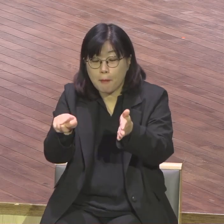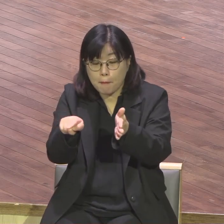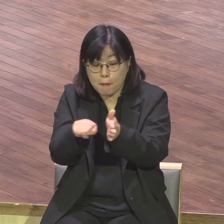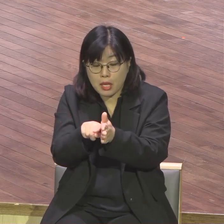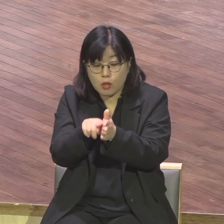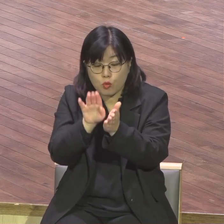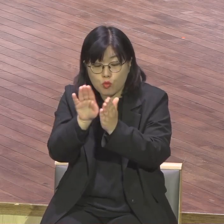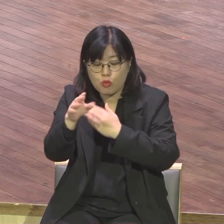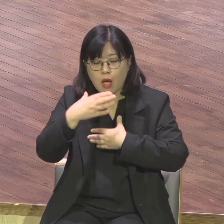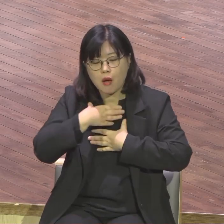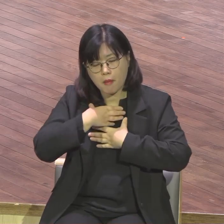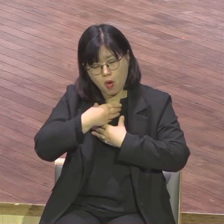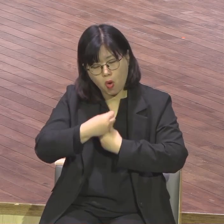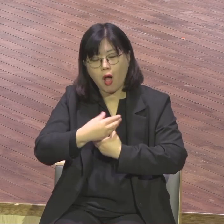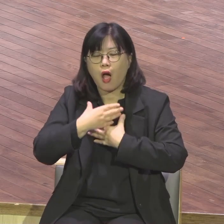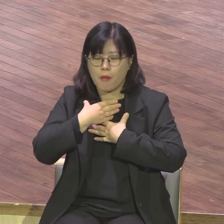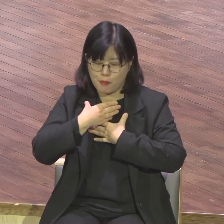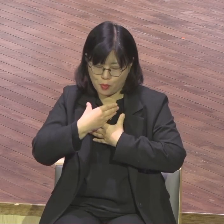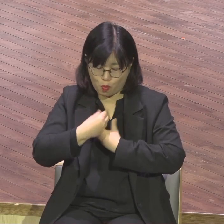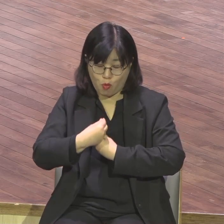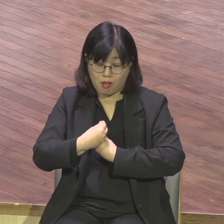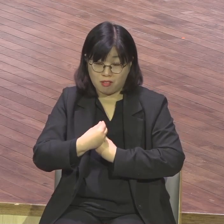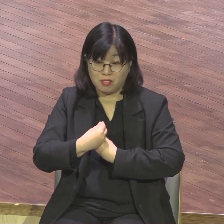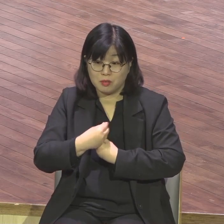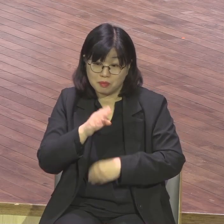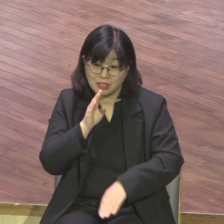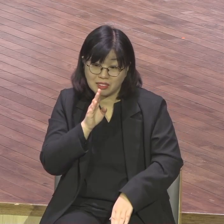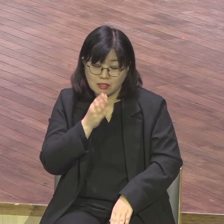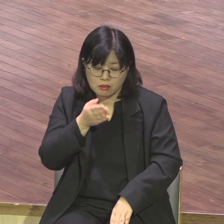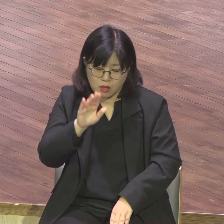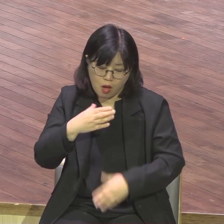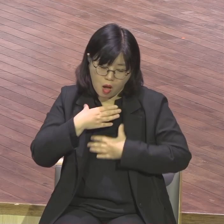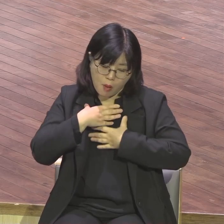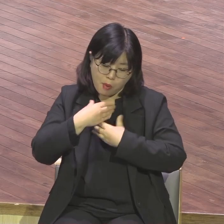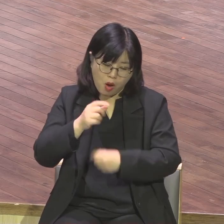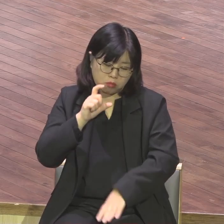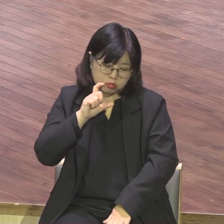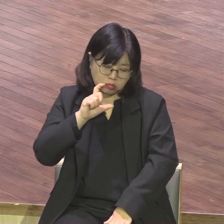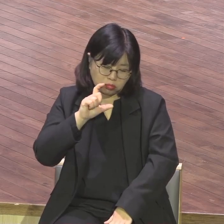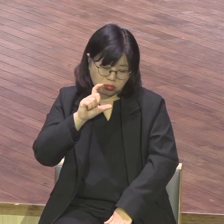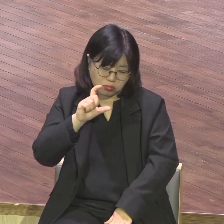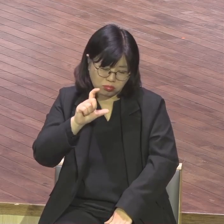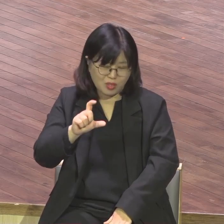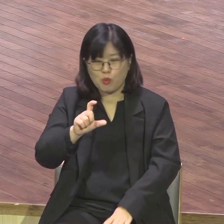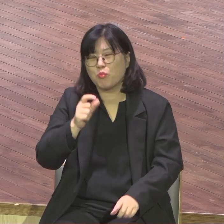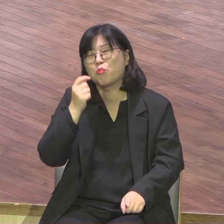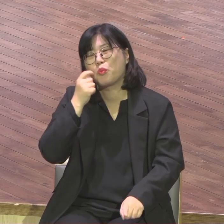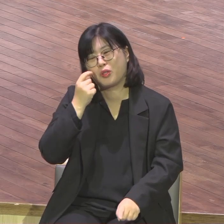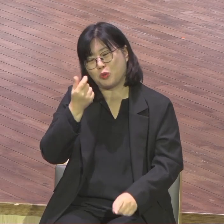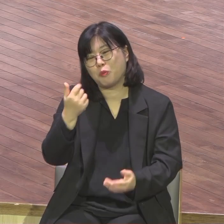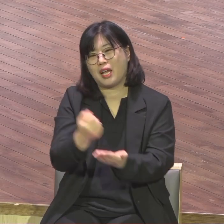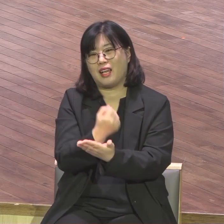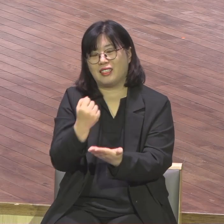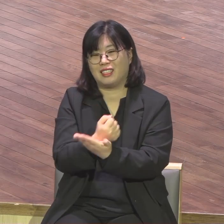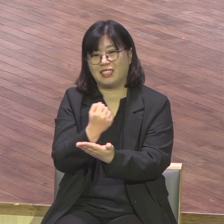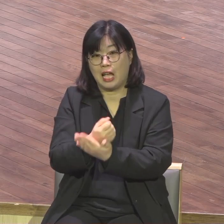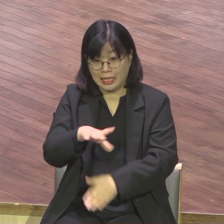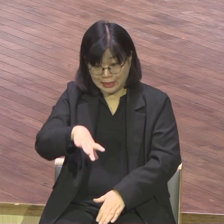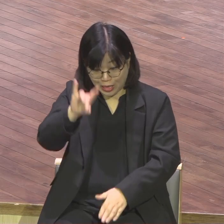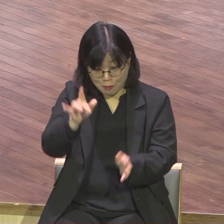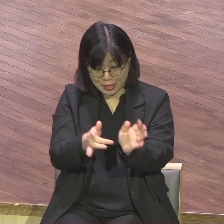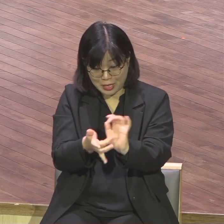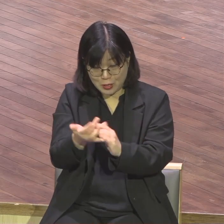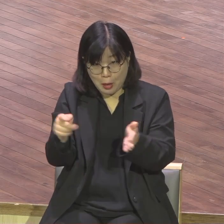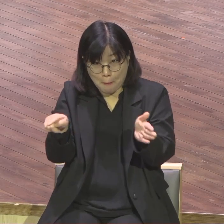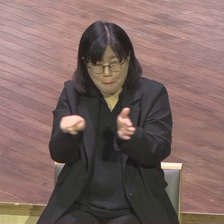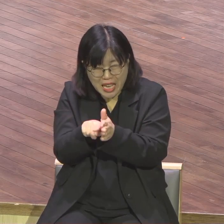지속하지 못하고 누리지 못한다는 것입니다. 지속하지는 못해요. 예수를 믿었을 때는 편안했는데